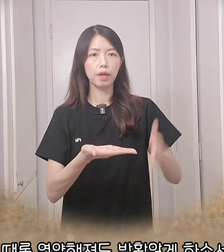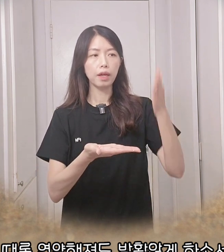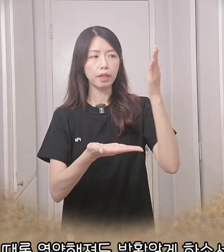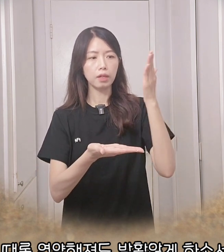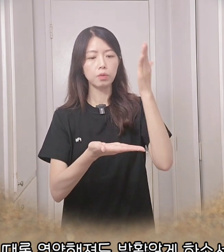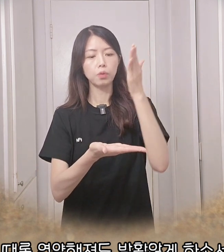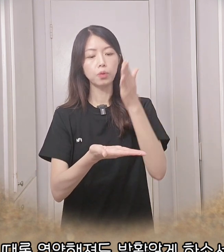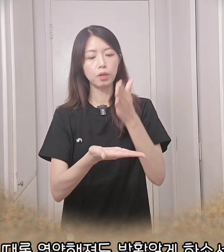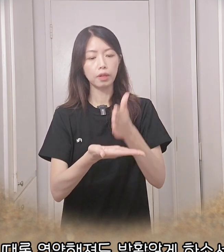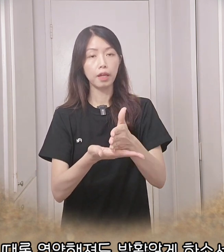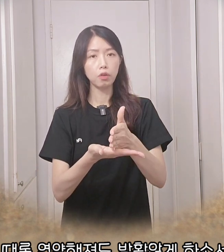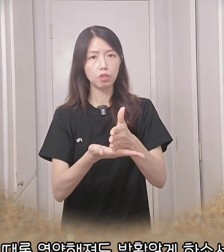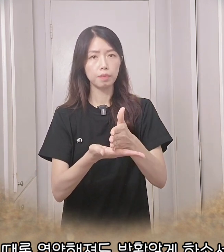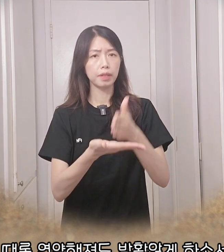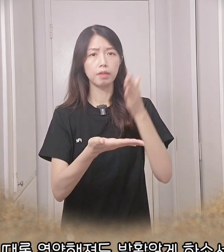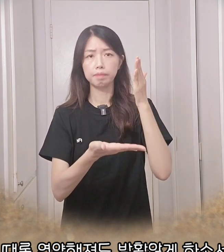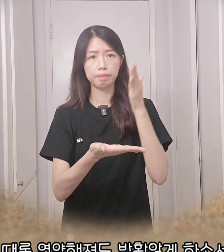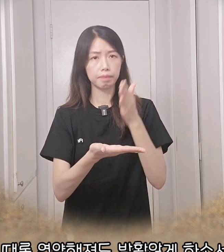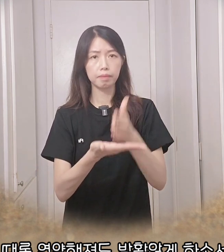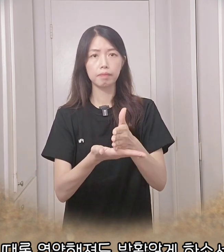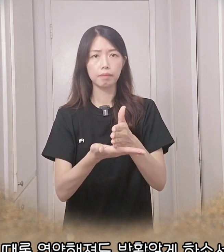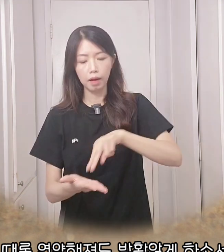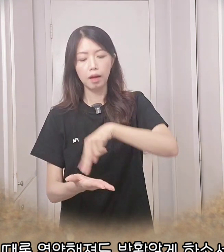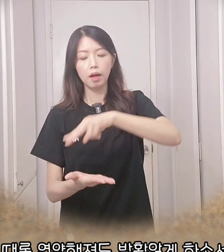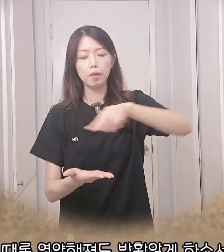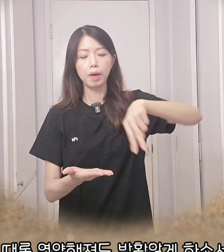왼손바닥 위에 다른 손으로 이렇게 내려주시면 돼요.